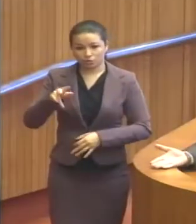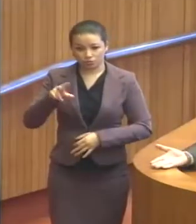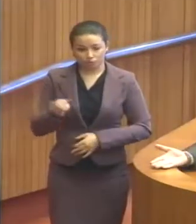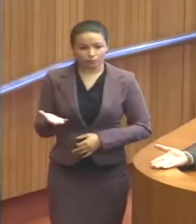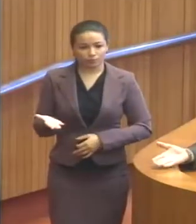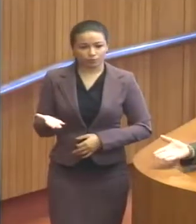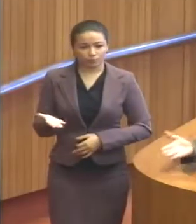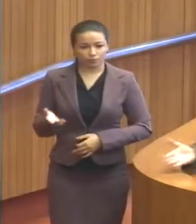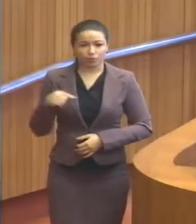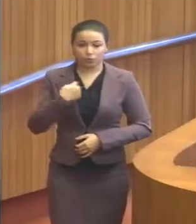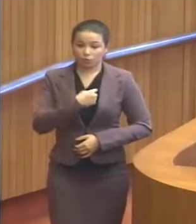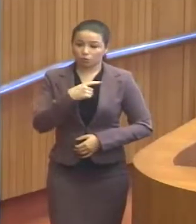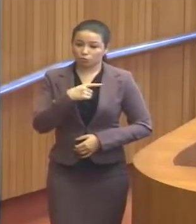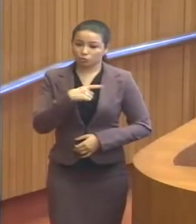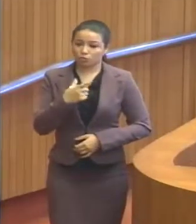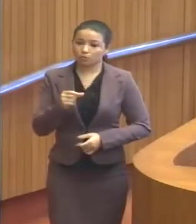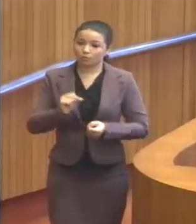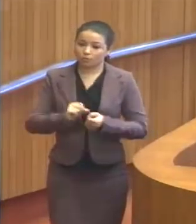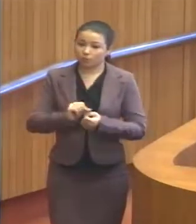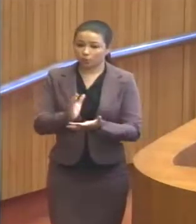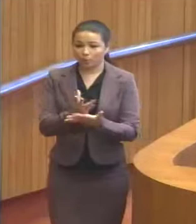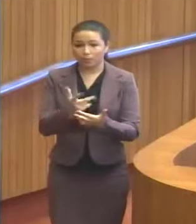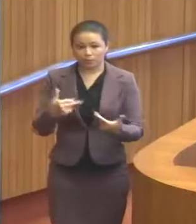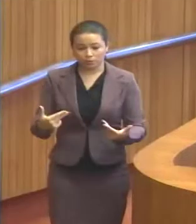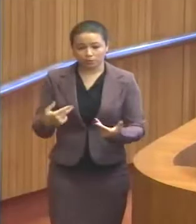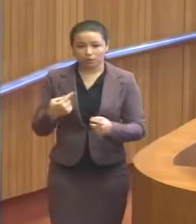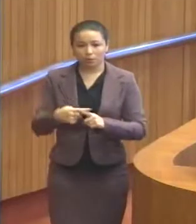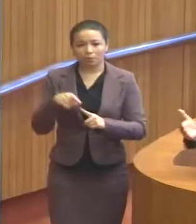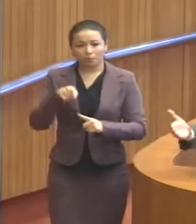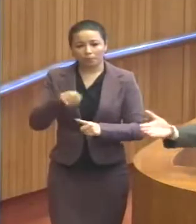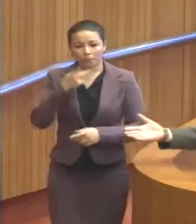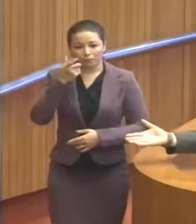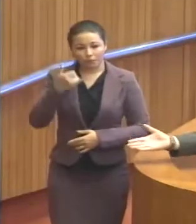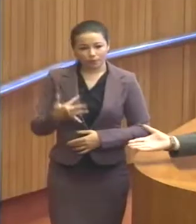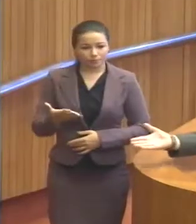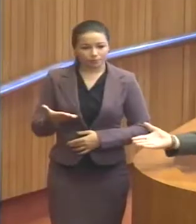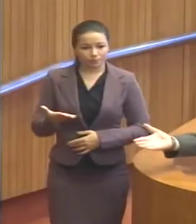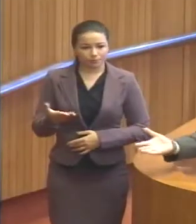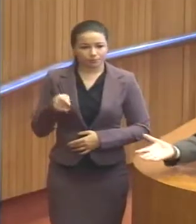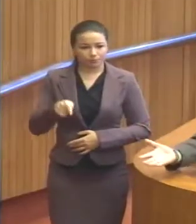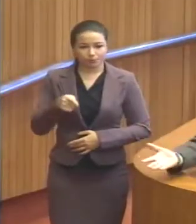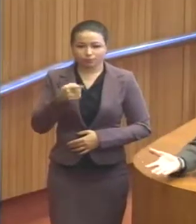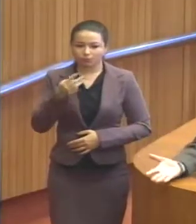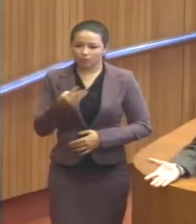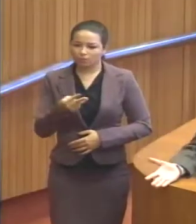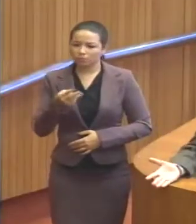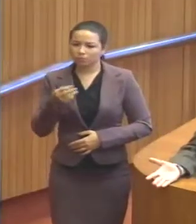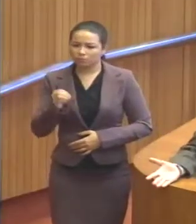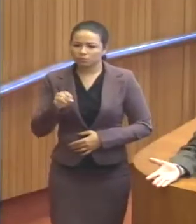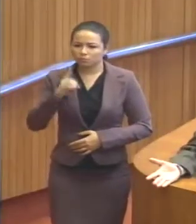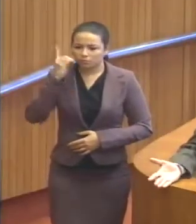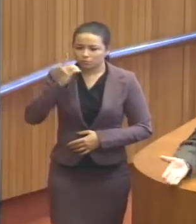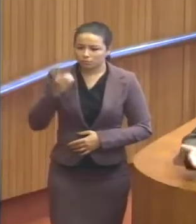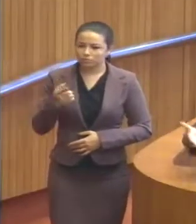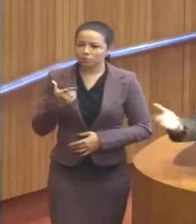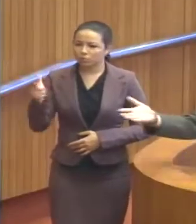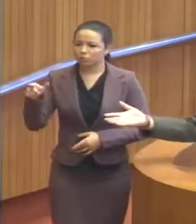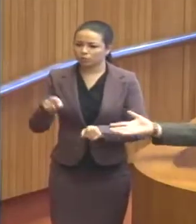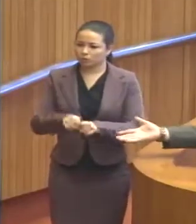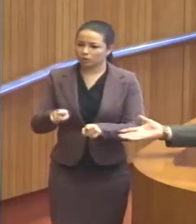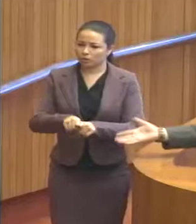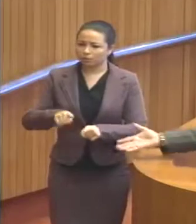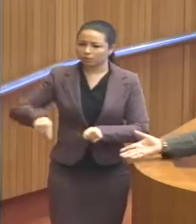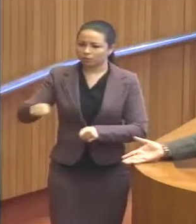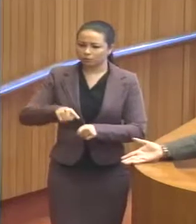Executivo. Nós temos que tomar uma posição. Quer dizer que paga a emenda de 30 e poucos deputados e os outros são